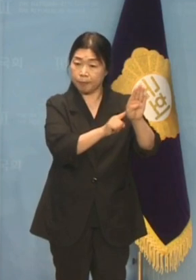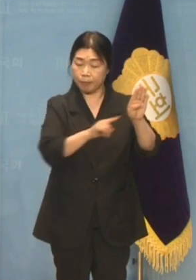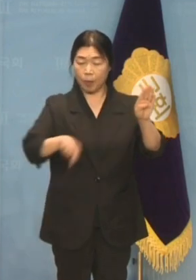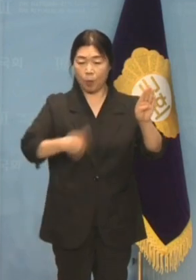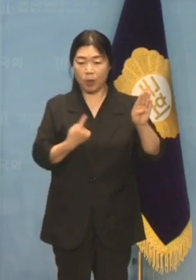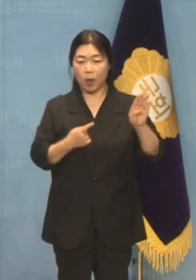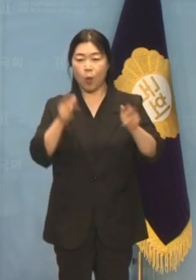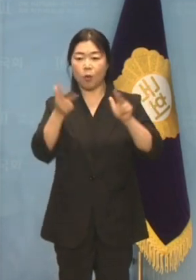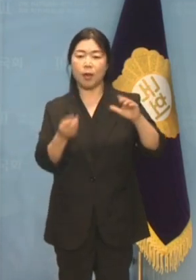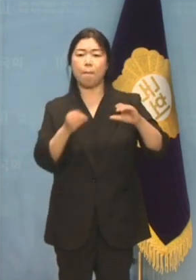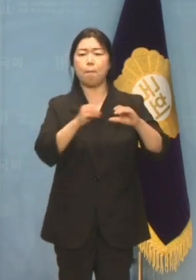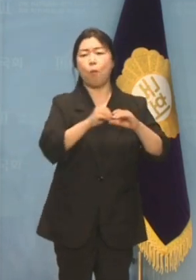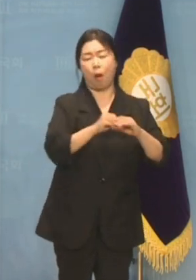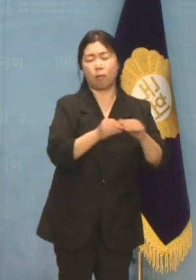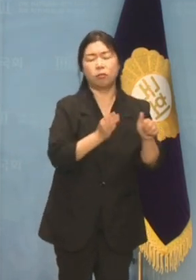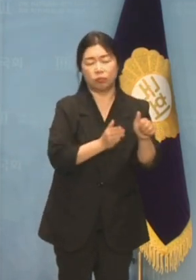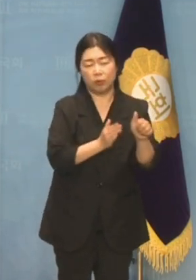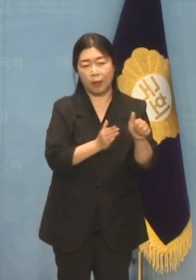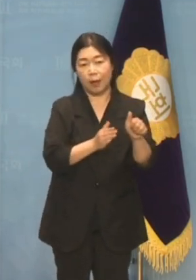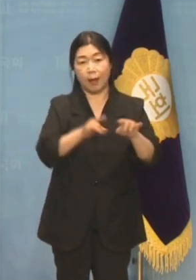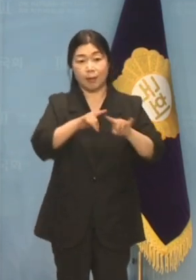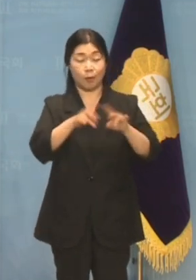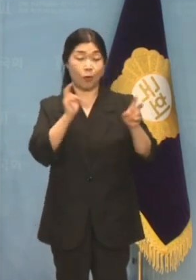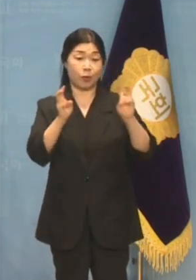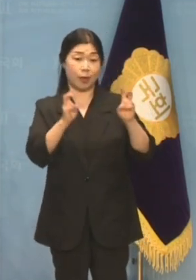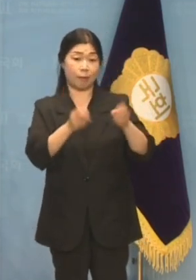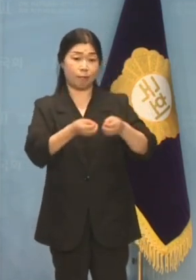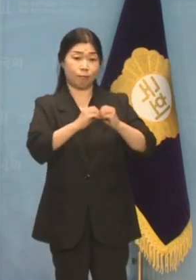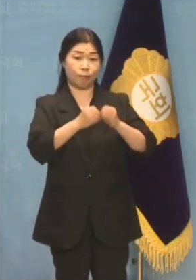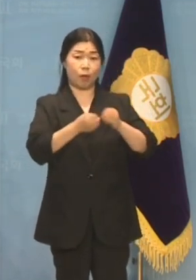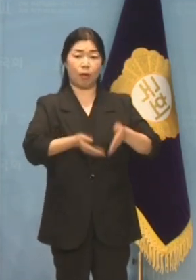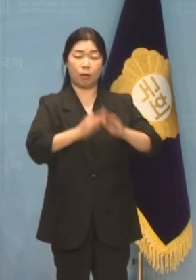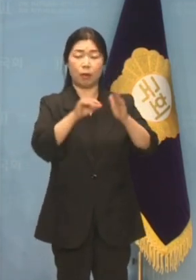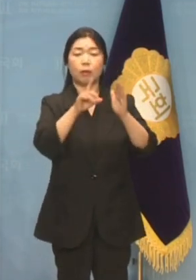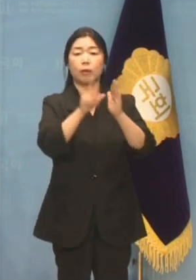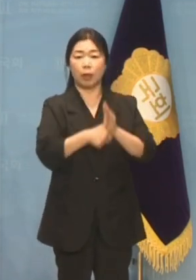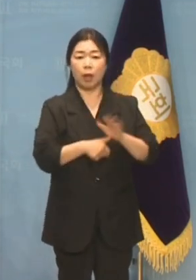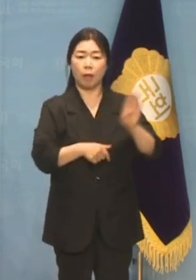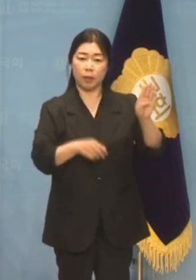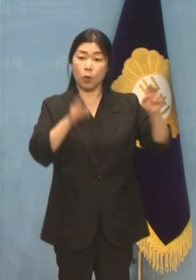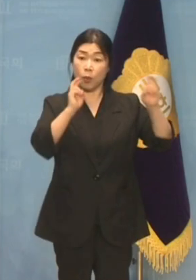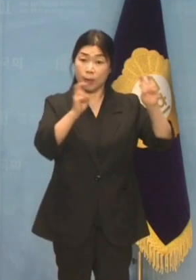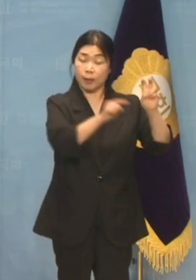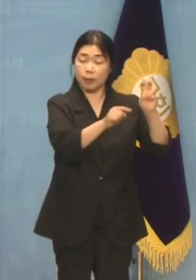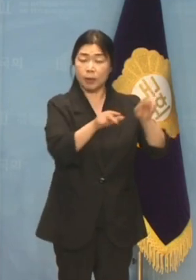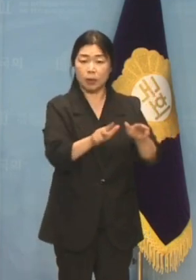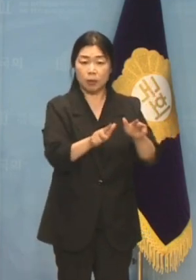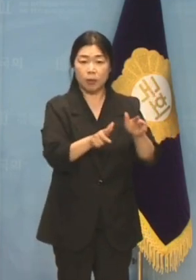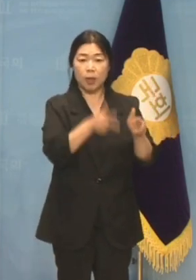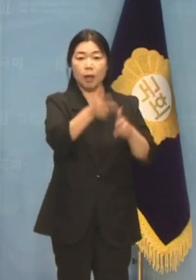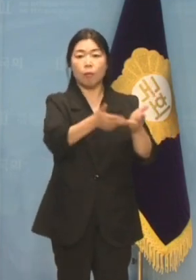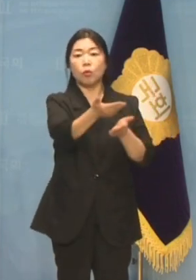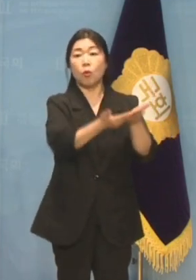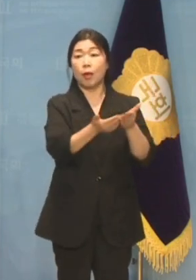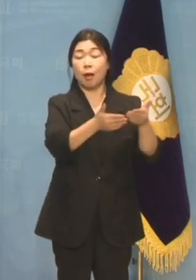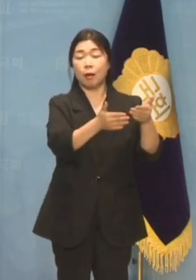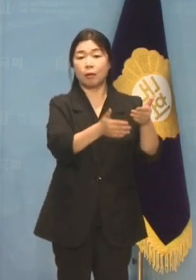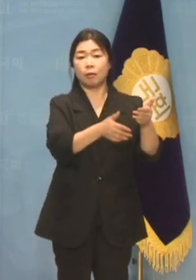공장이 포함되도록 요청하여 B사는 지식경제부, 현재